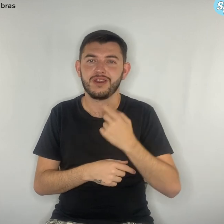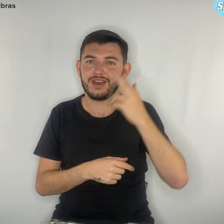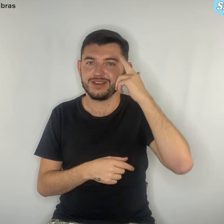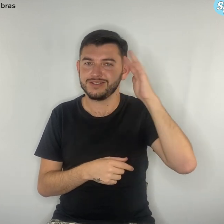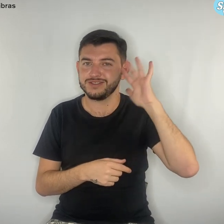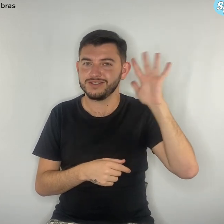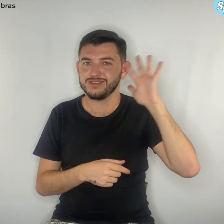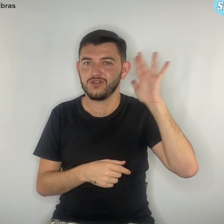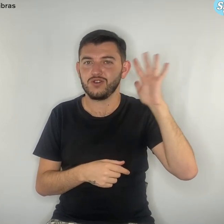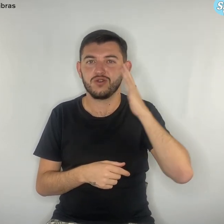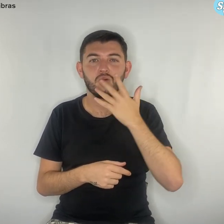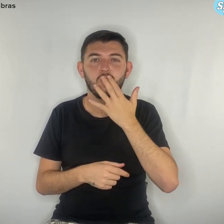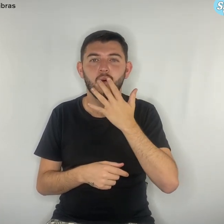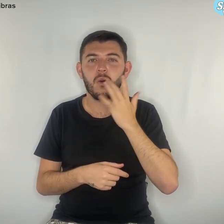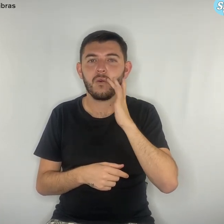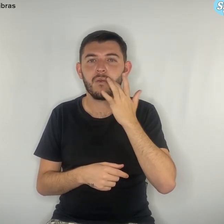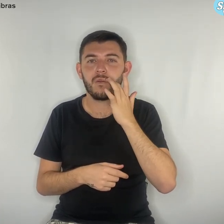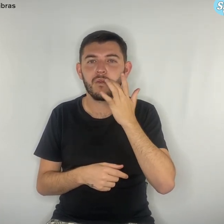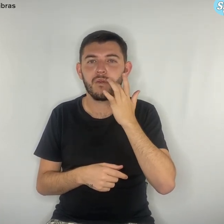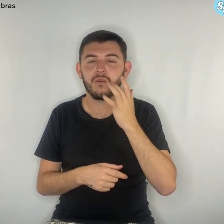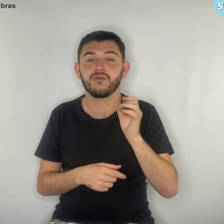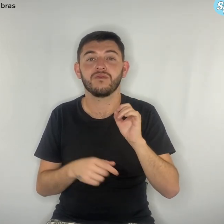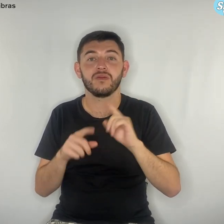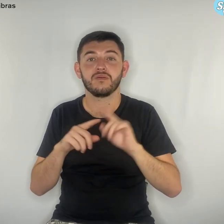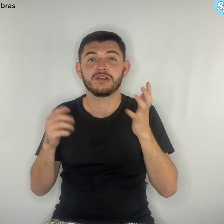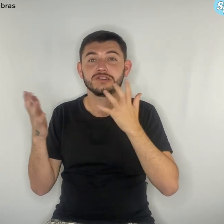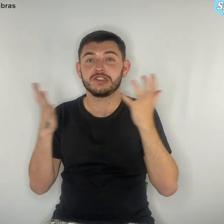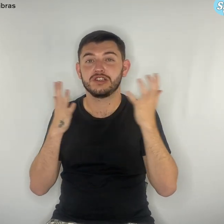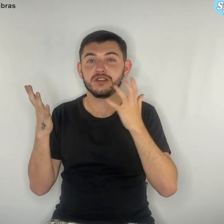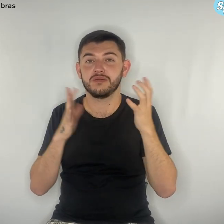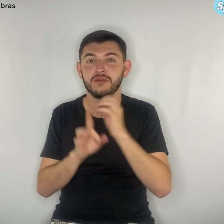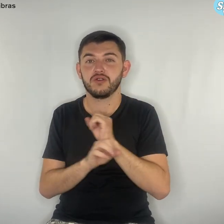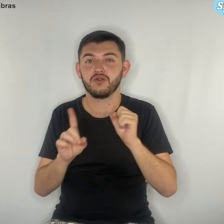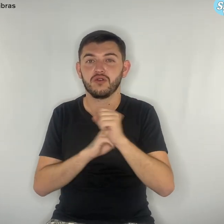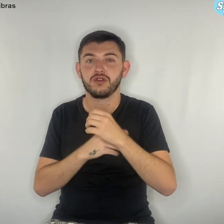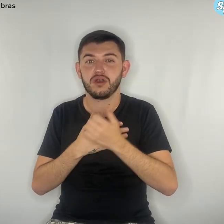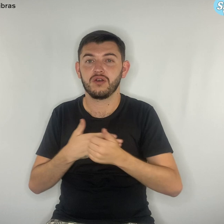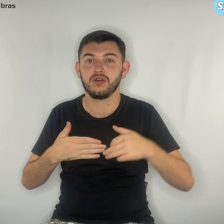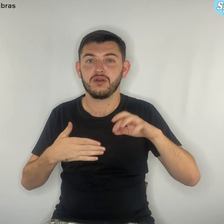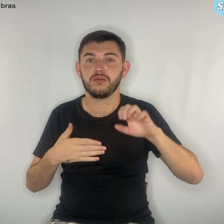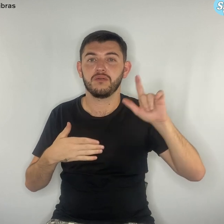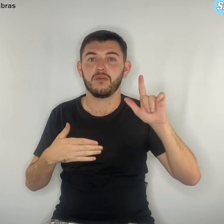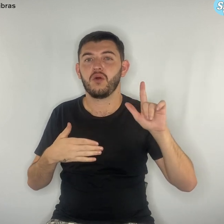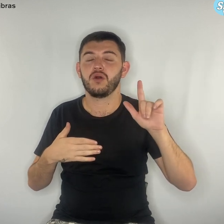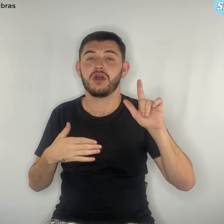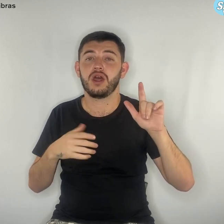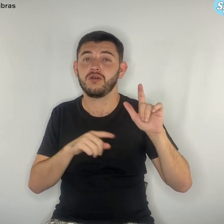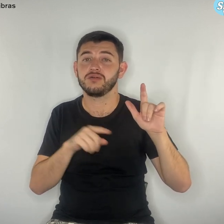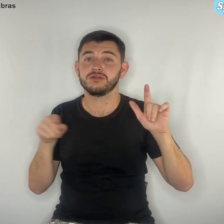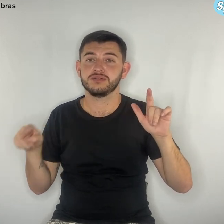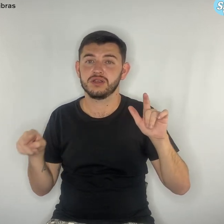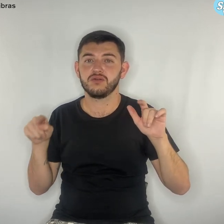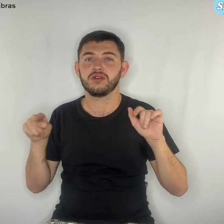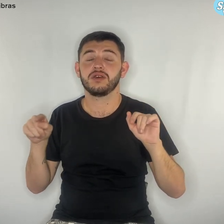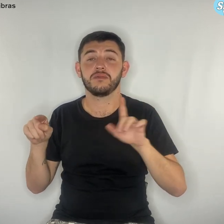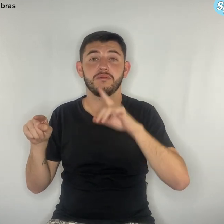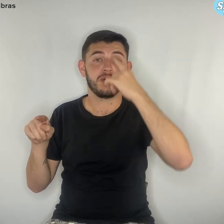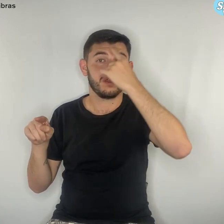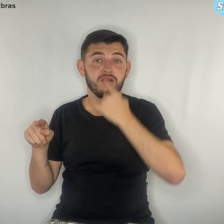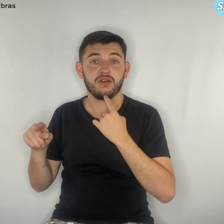dourados. Desespero social e moral em baixa são povoados por personagens de